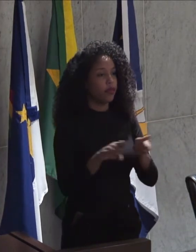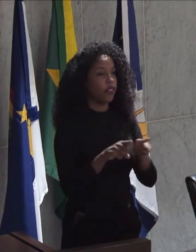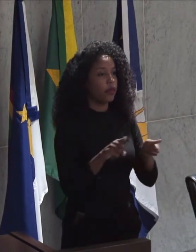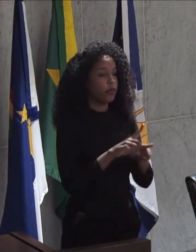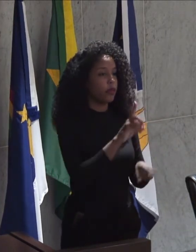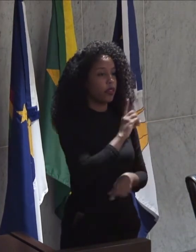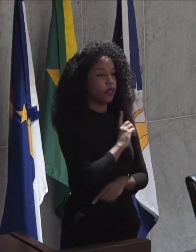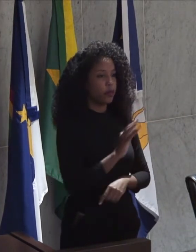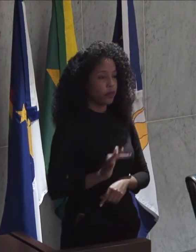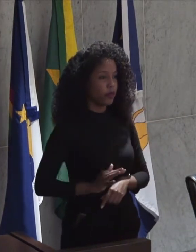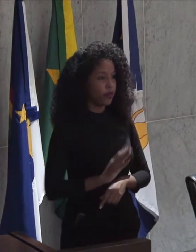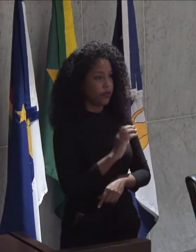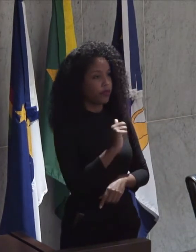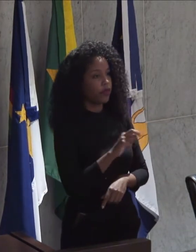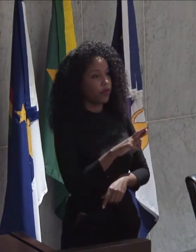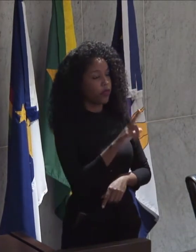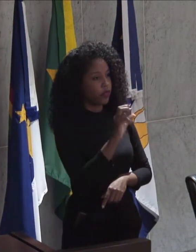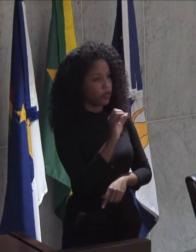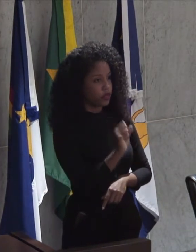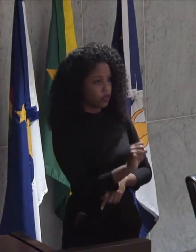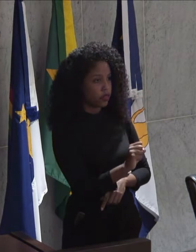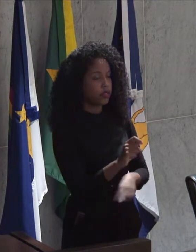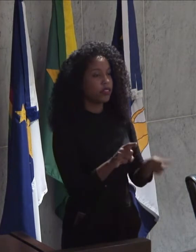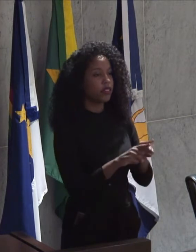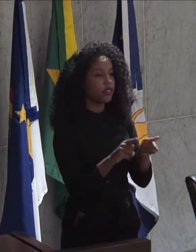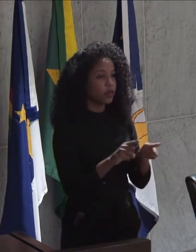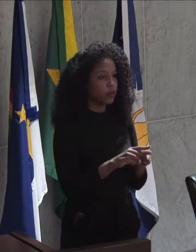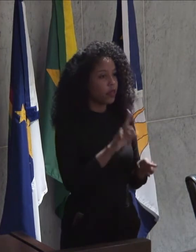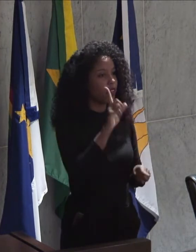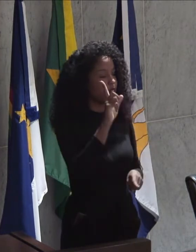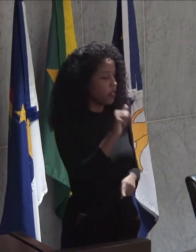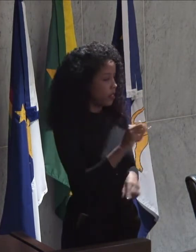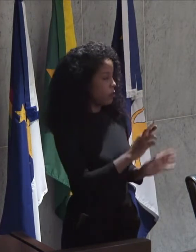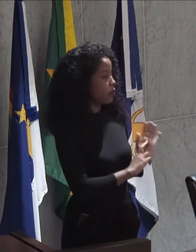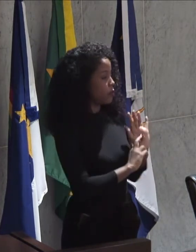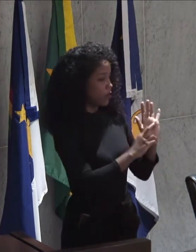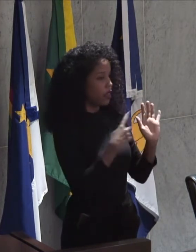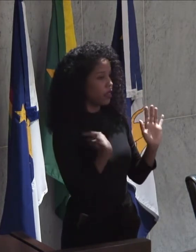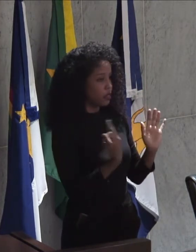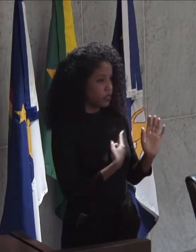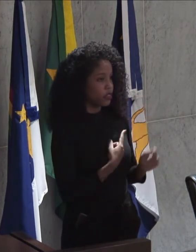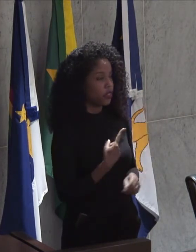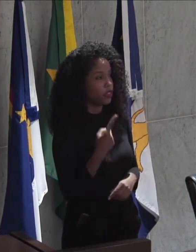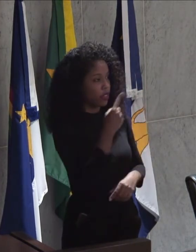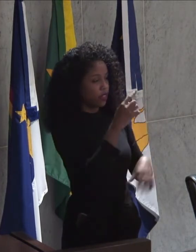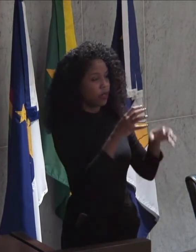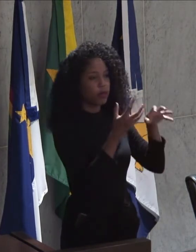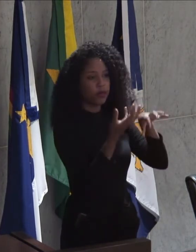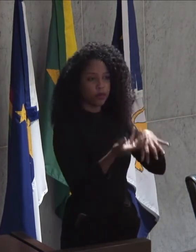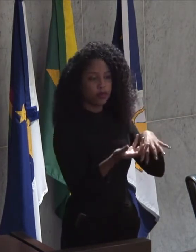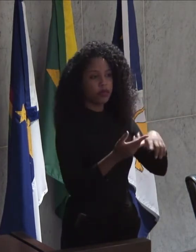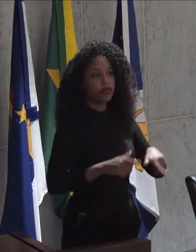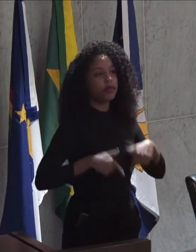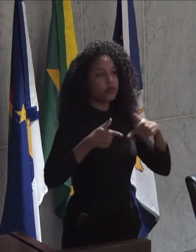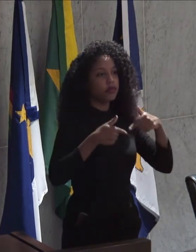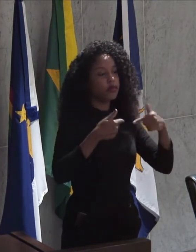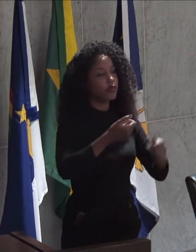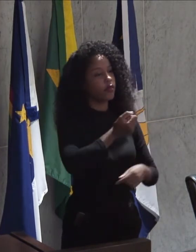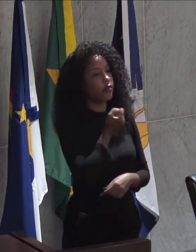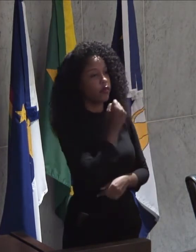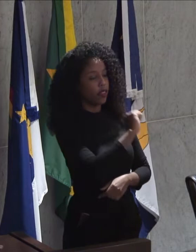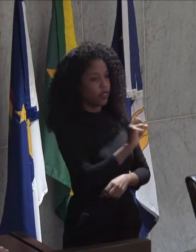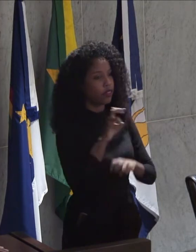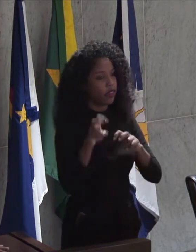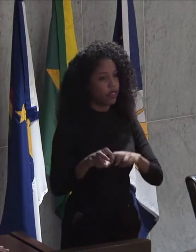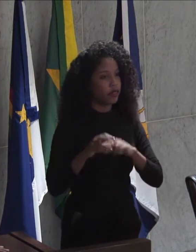federal, Carlos Vera, que também já é nosso embaixador lá em Brasília de toda essa luta a favor da